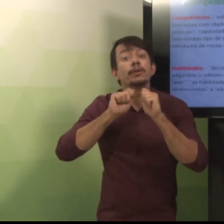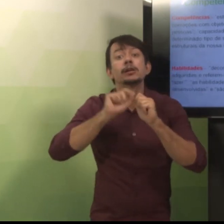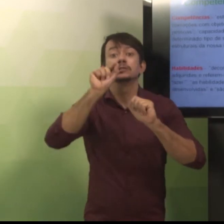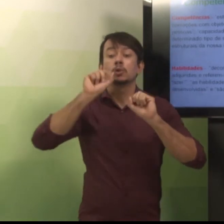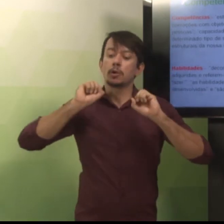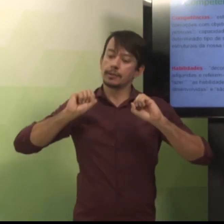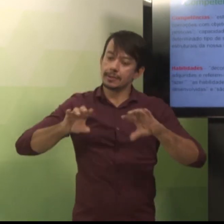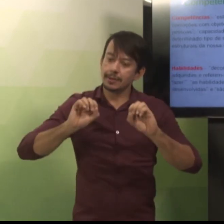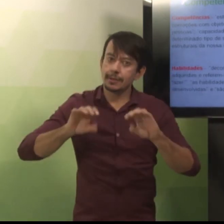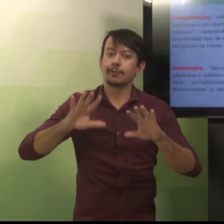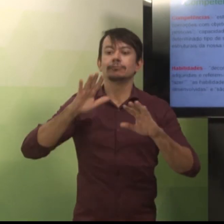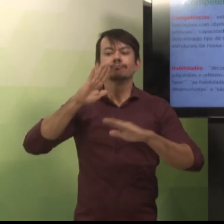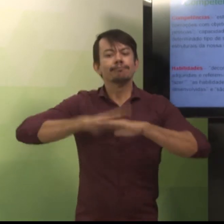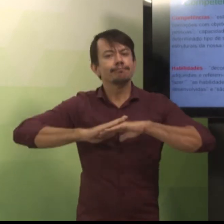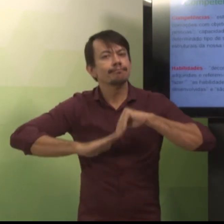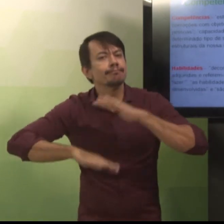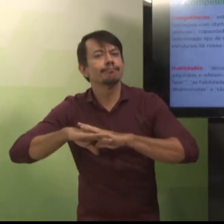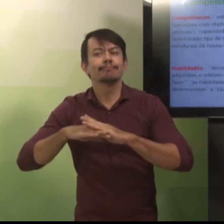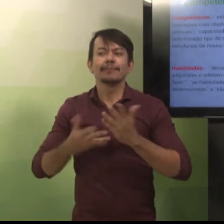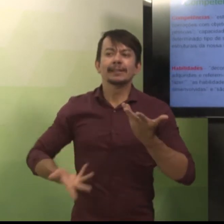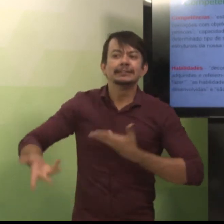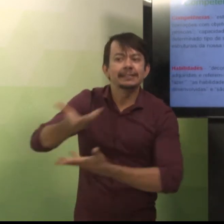e logo após vocês vão ensinar, colocar em prática.